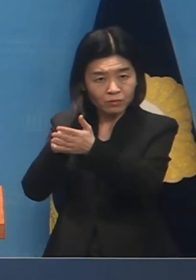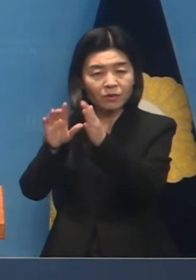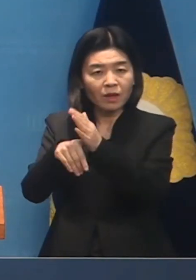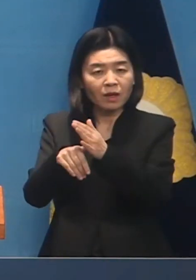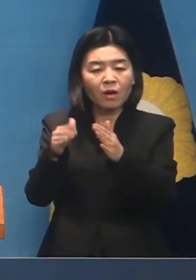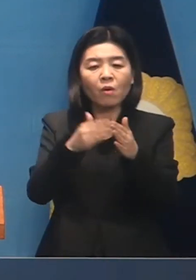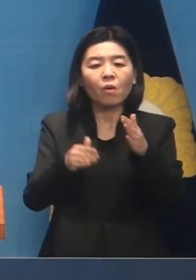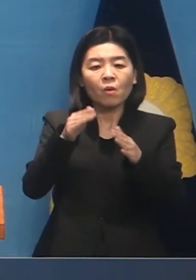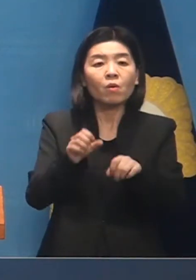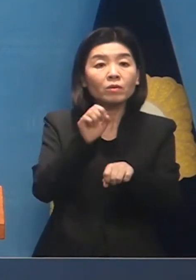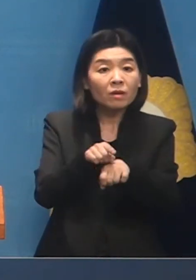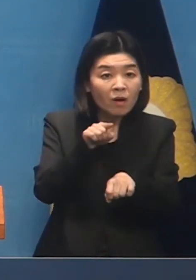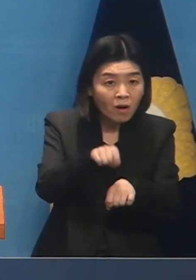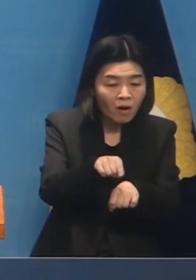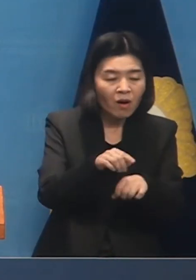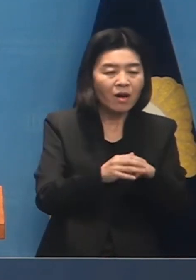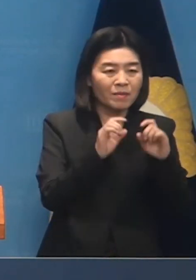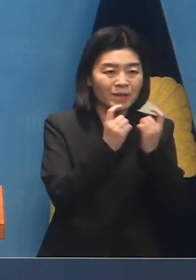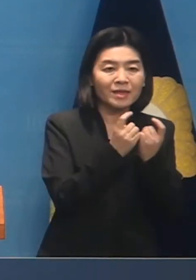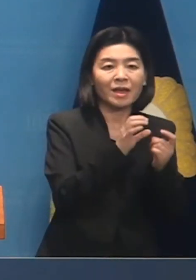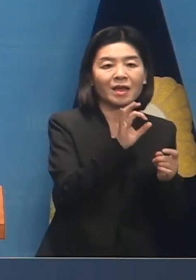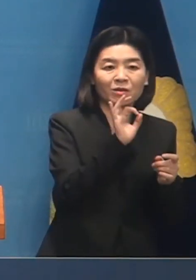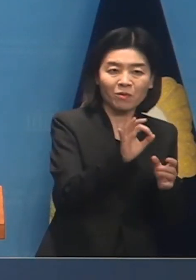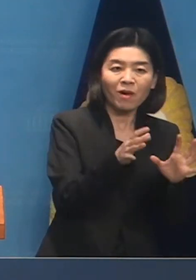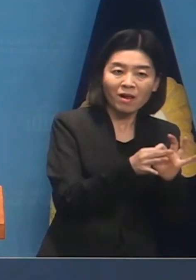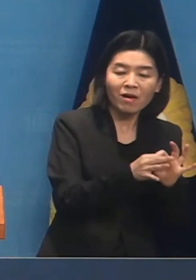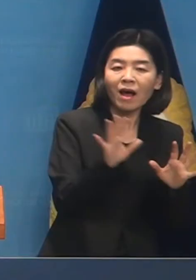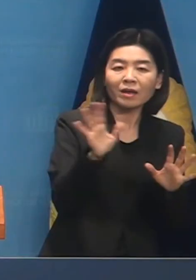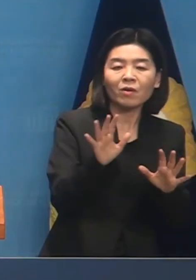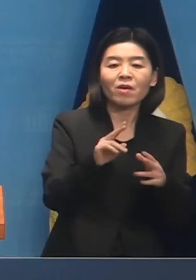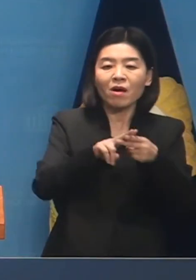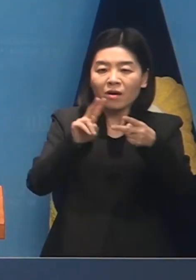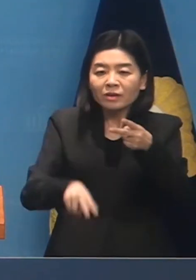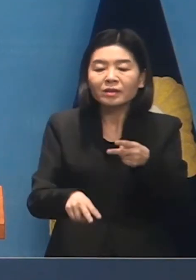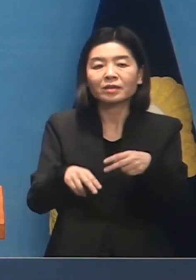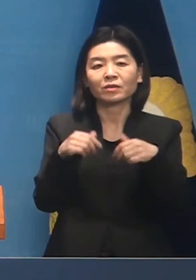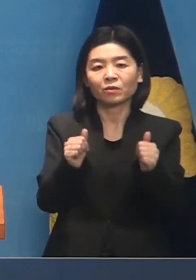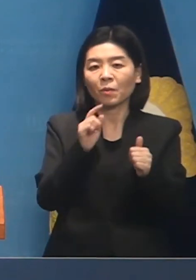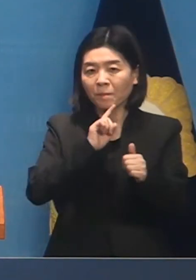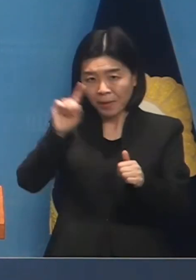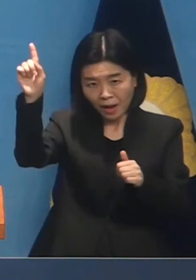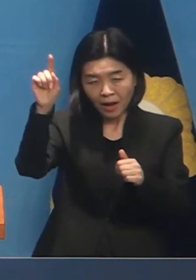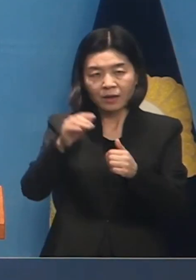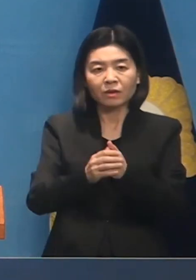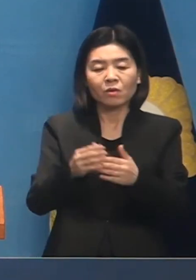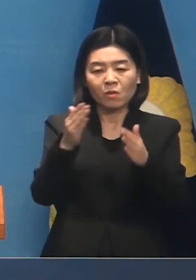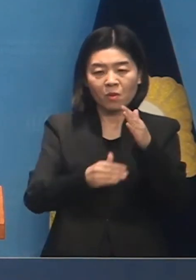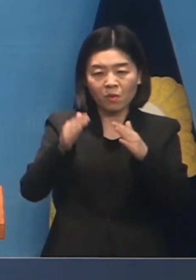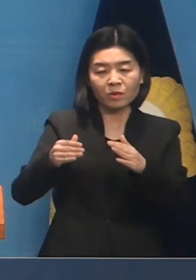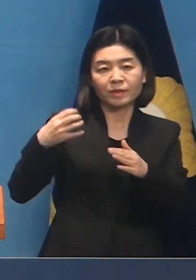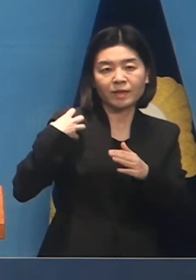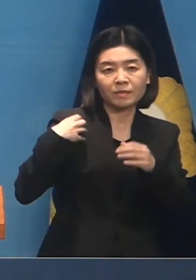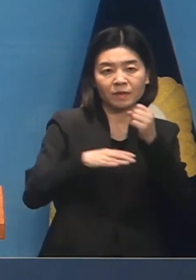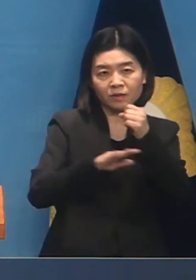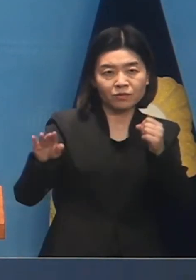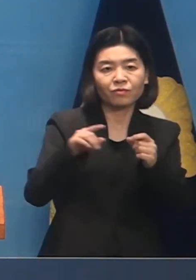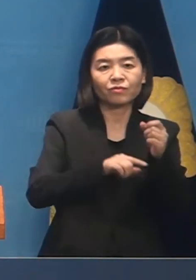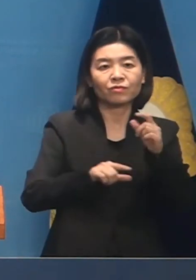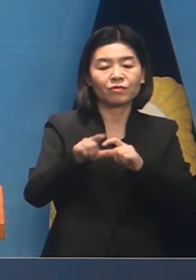소송은 민사소송이 아닌 형사소송으로 전환해 공공책임의 기준을 명확히